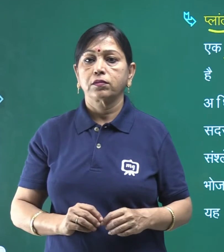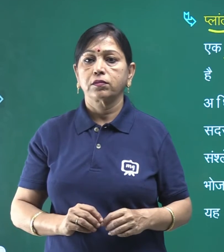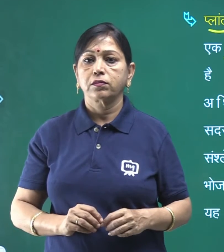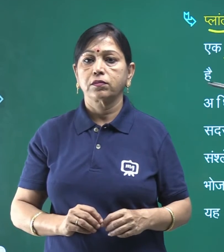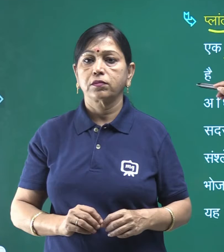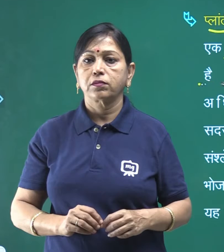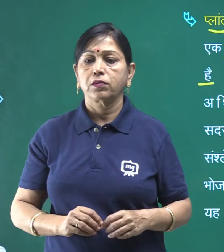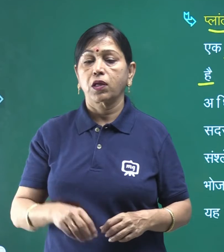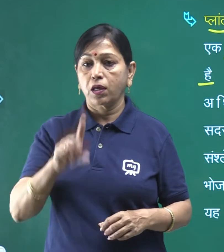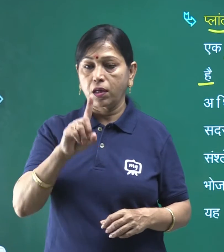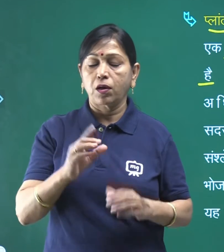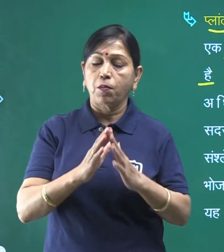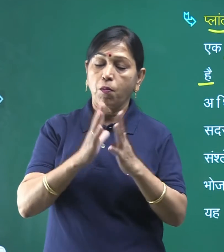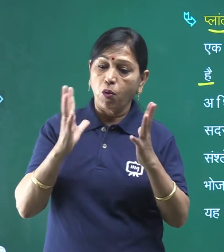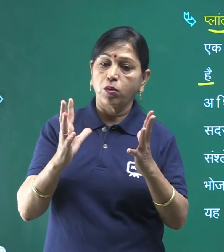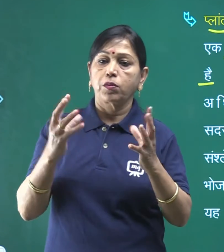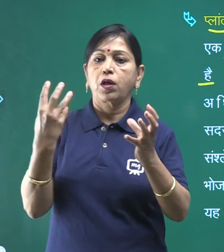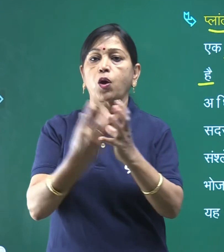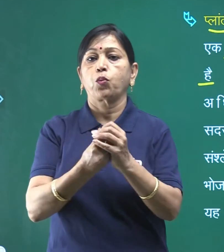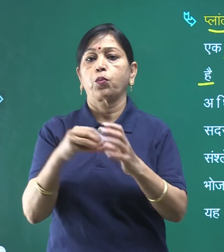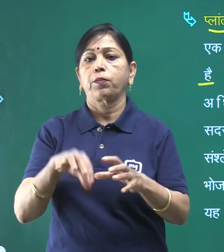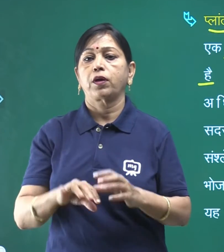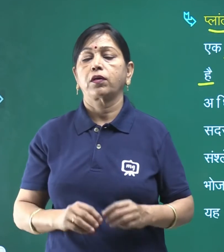एक बड़ी श्रेणी है